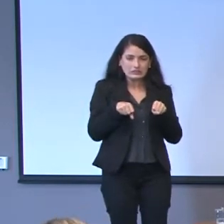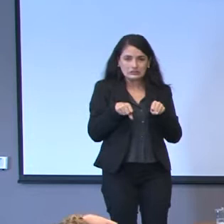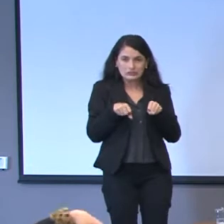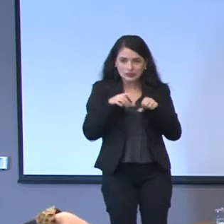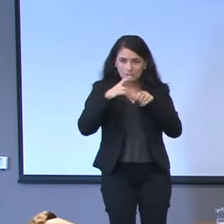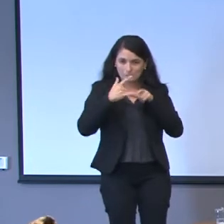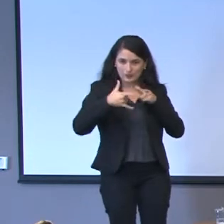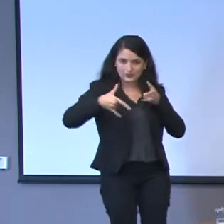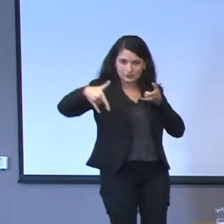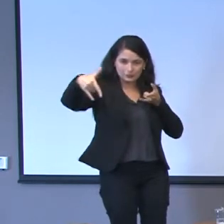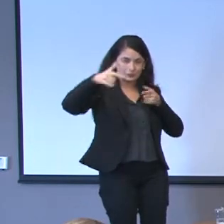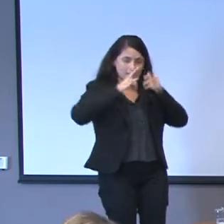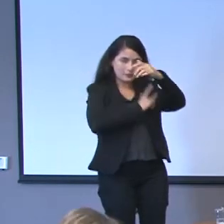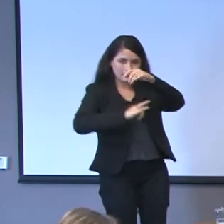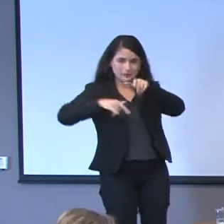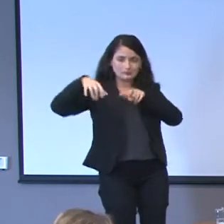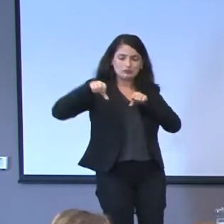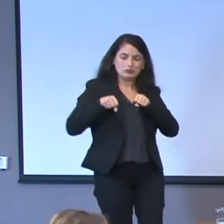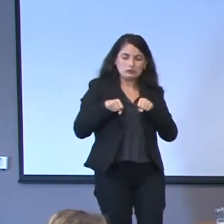atravessando aquela passarela.